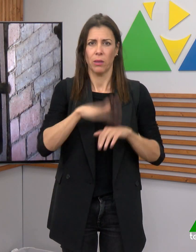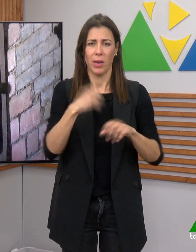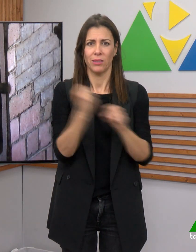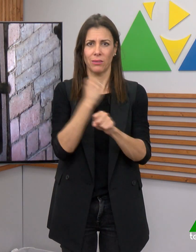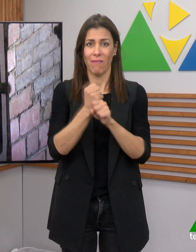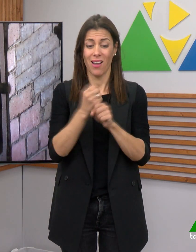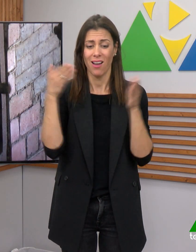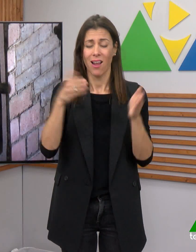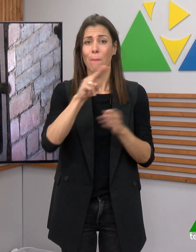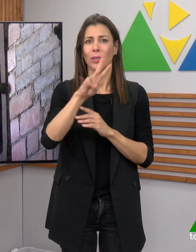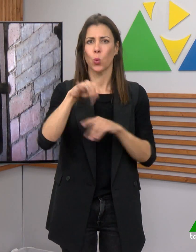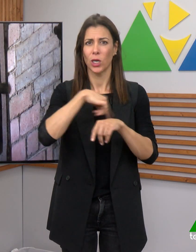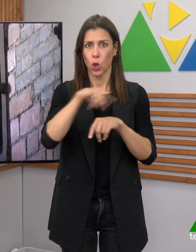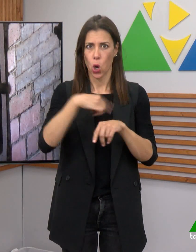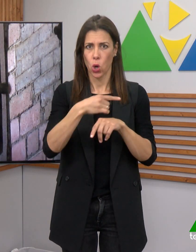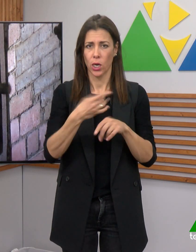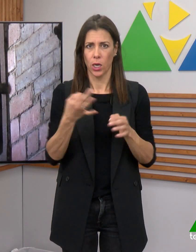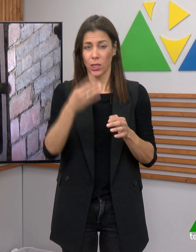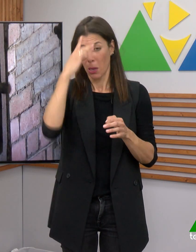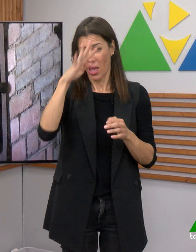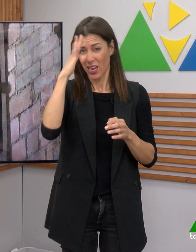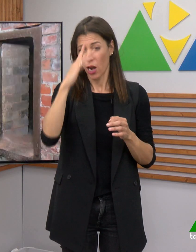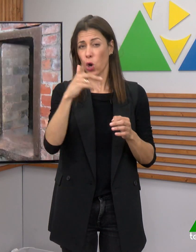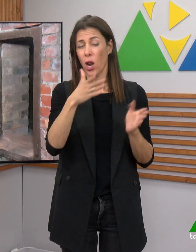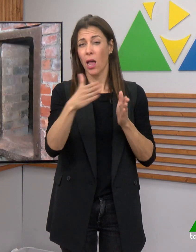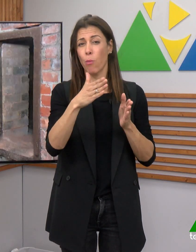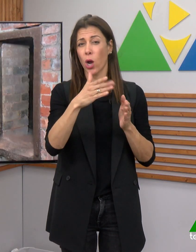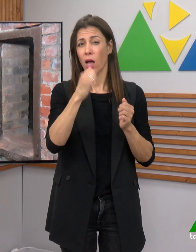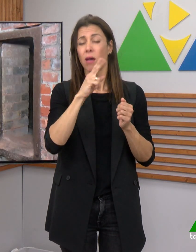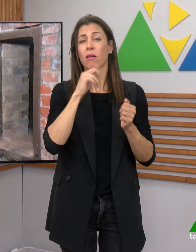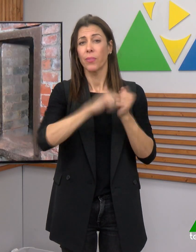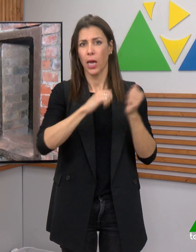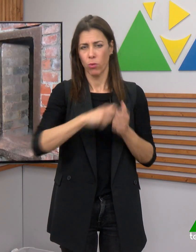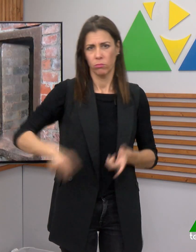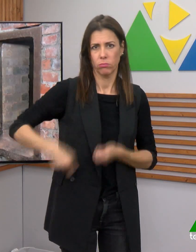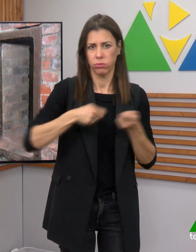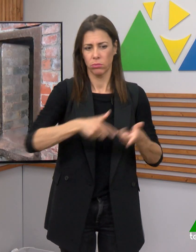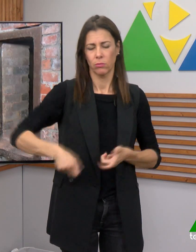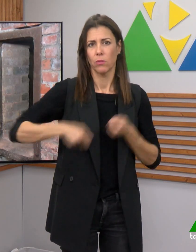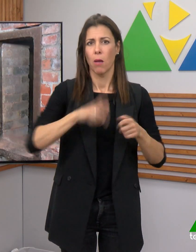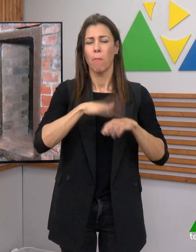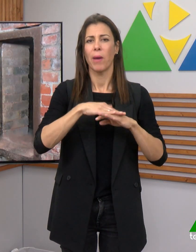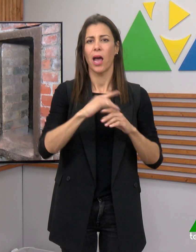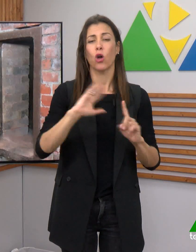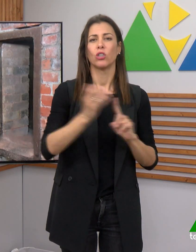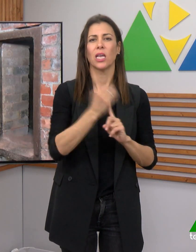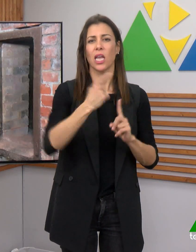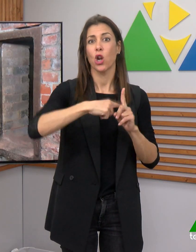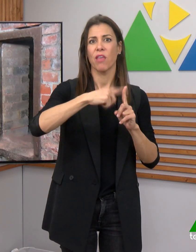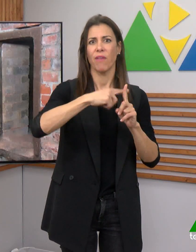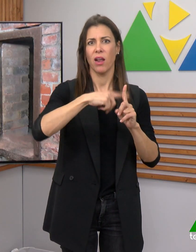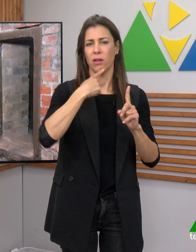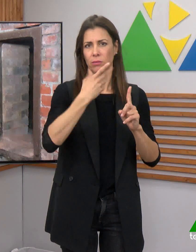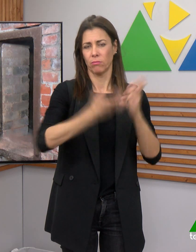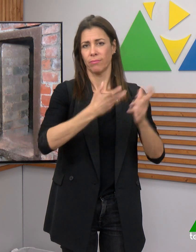trabajar 24 horas cargando estas calderas de carbón para que las calderas estuvieran dando los niveles necesarios de producción de vapor